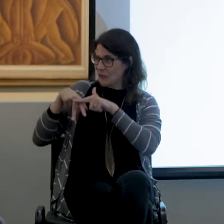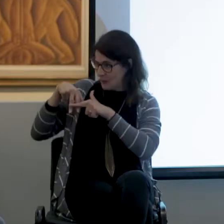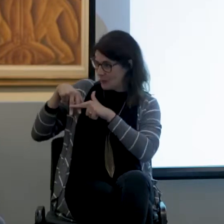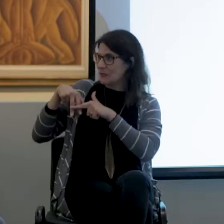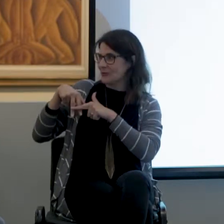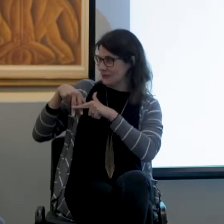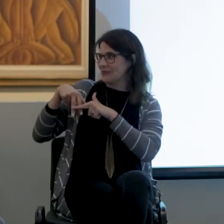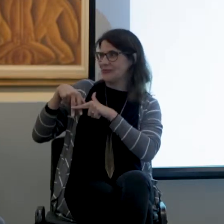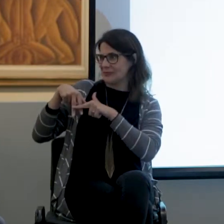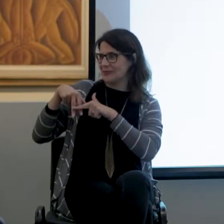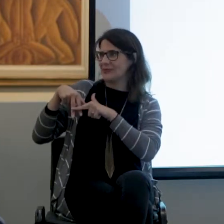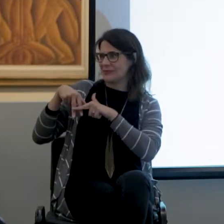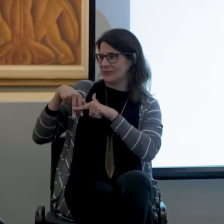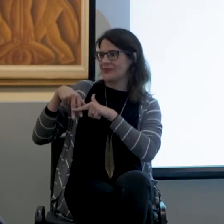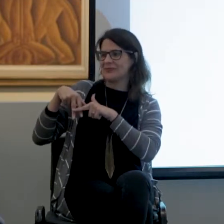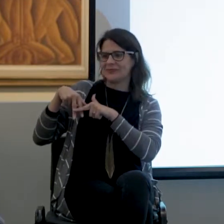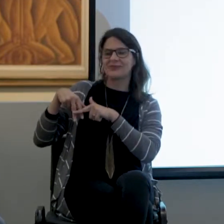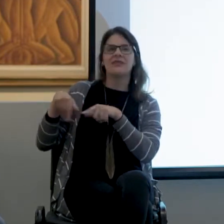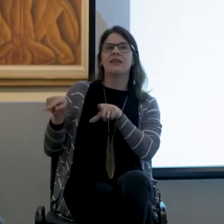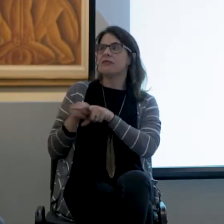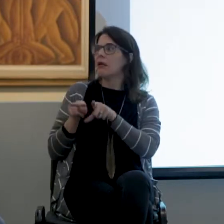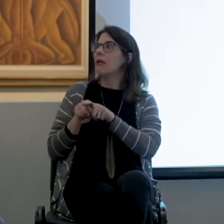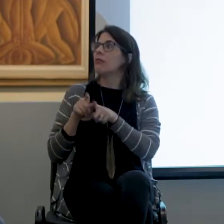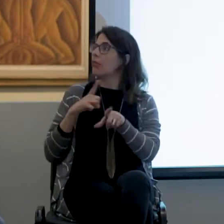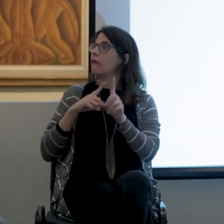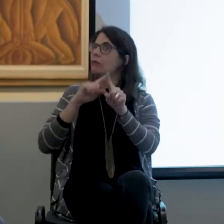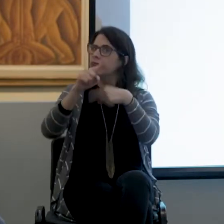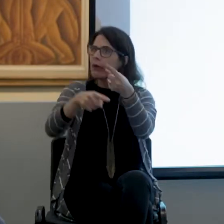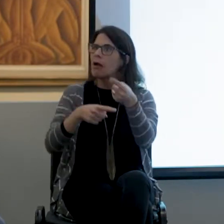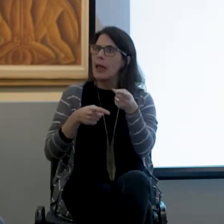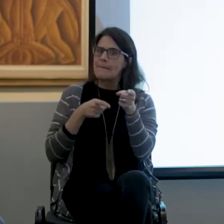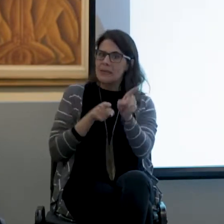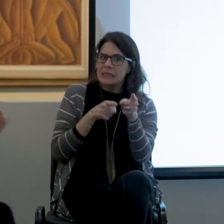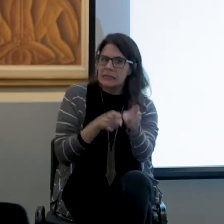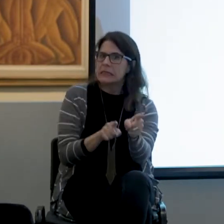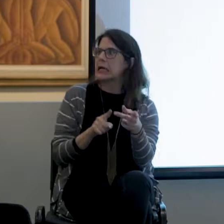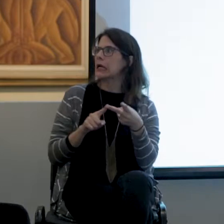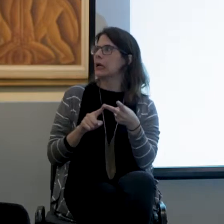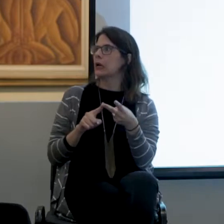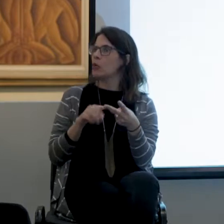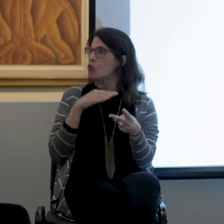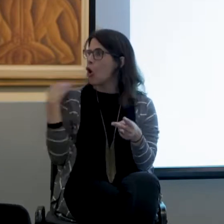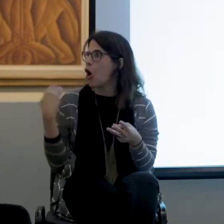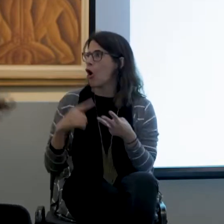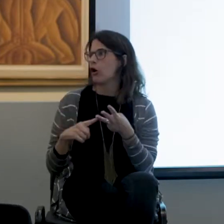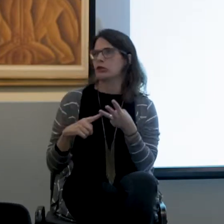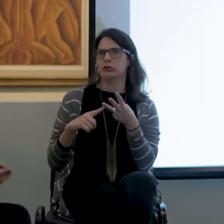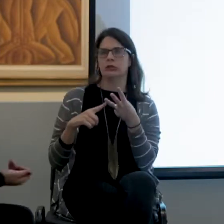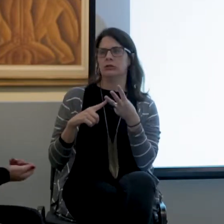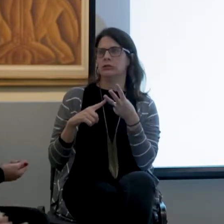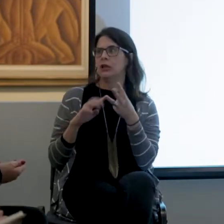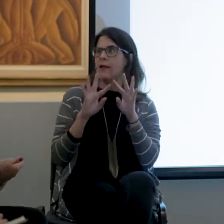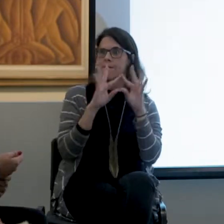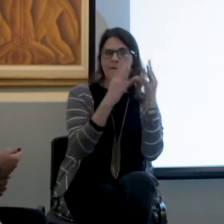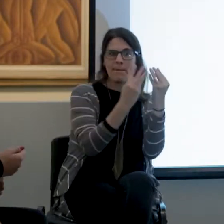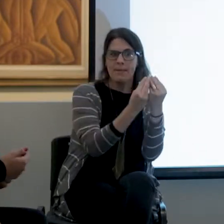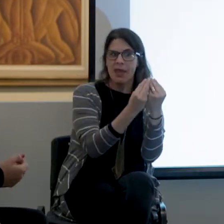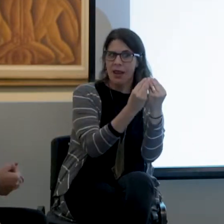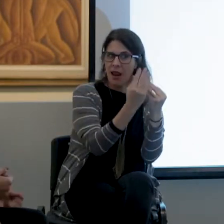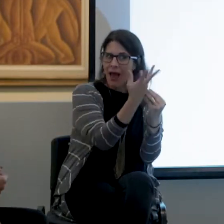Até perseguições, mortes, fogueiras, né, inquisitoriais, contra